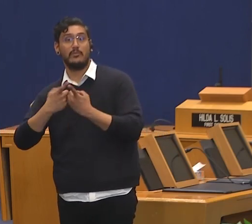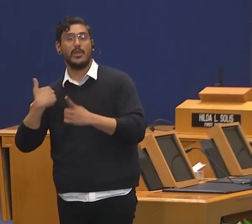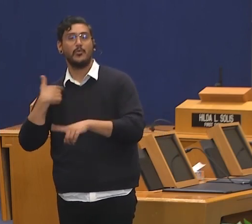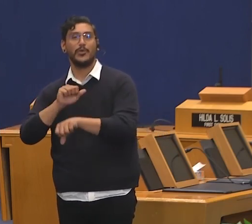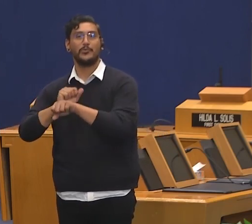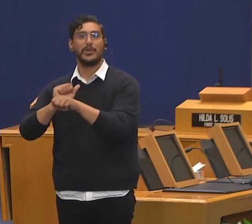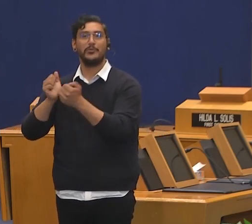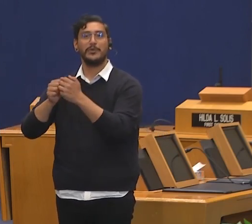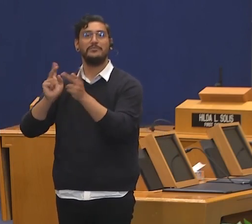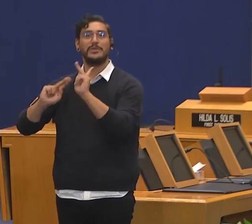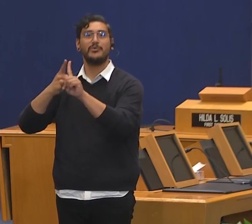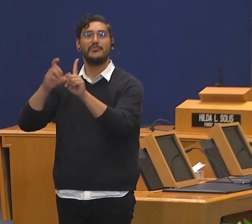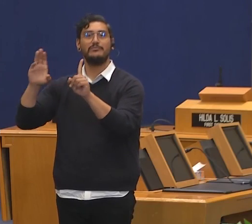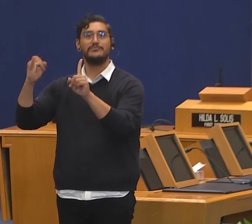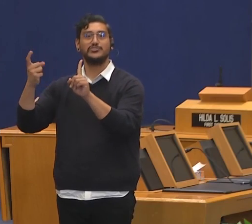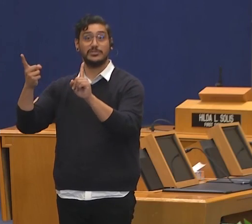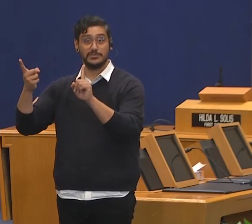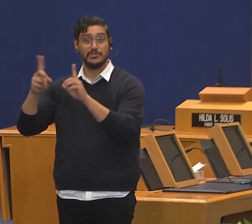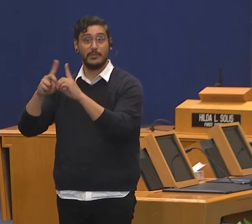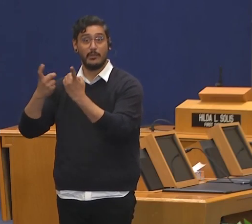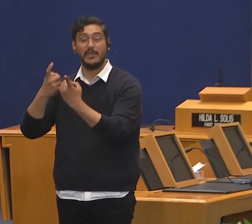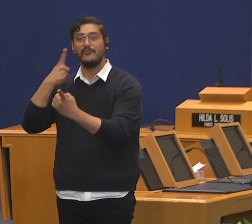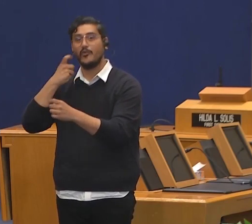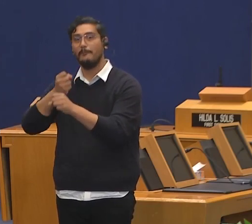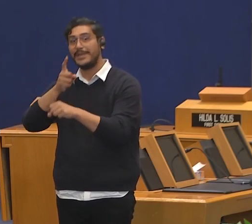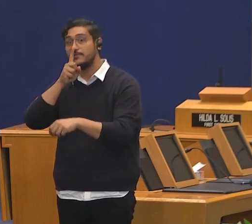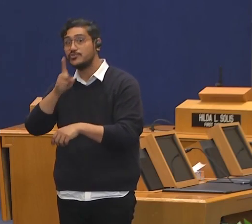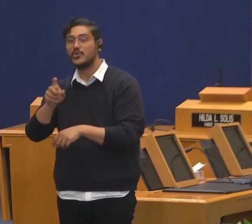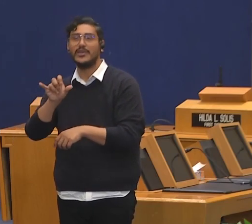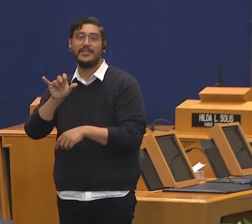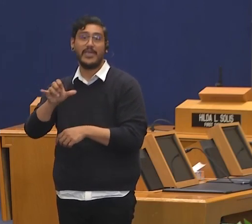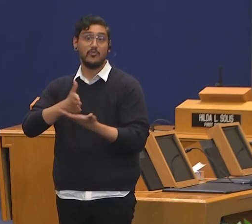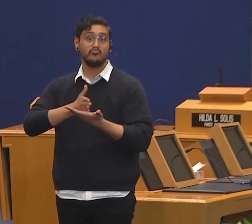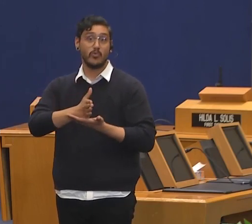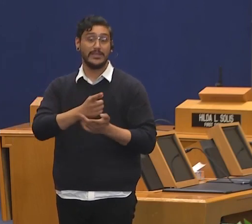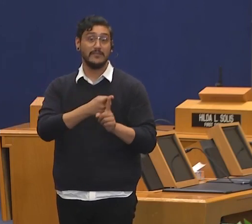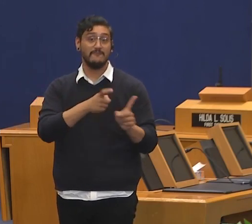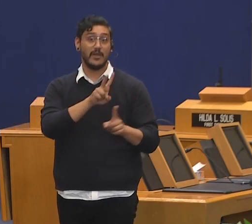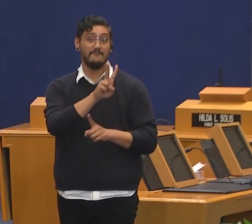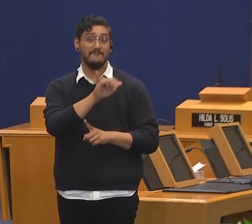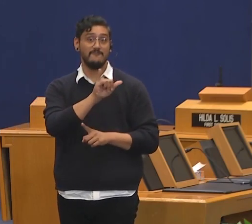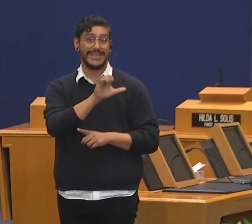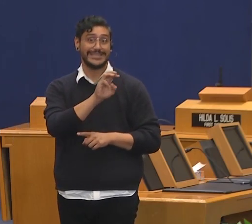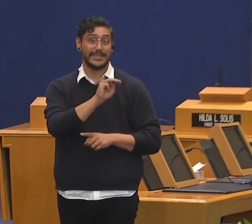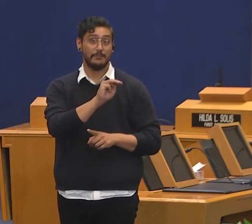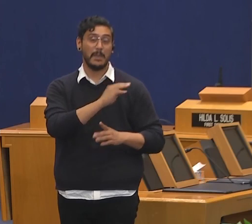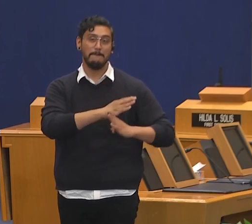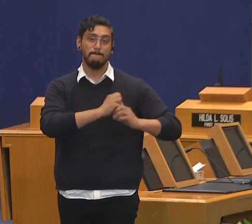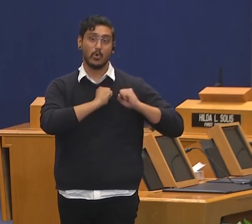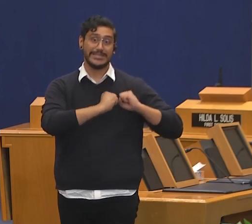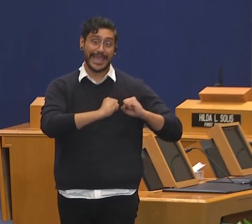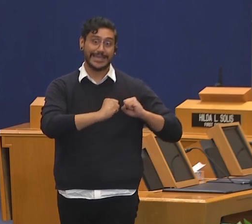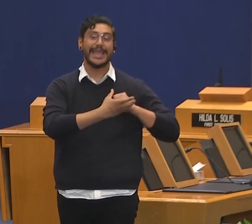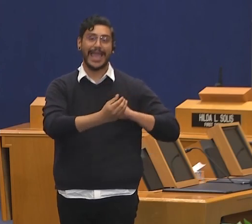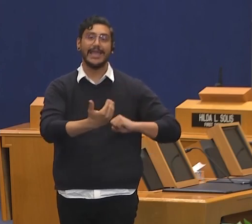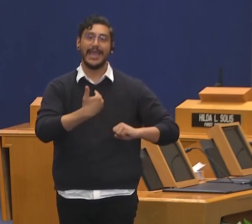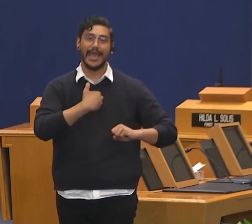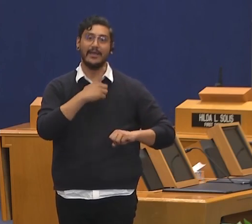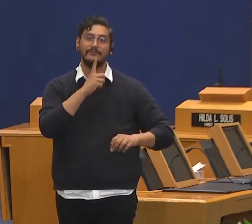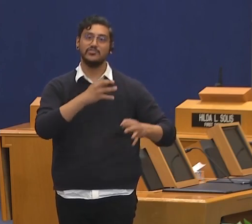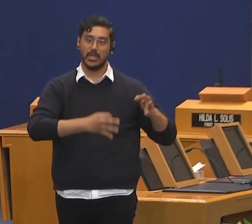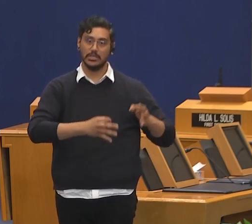en el sistema de justicia penal para asegurarnos de que los derechos de las víctimas sean protegidos y que se haga justicia.